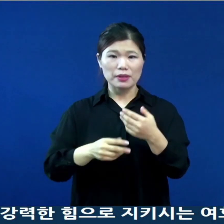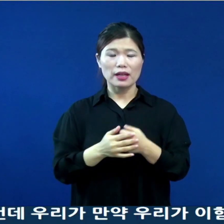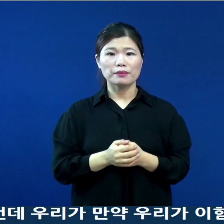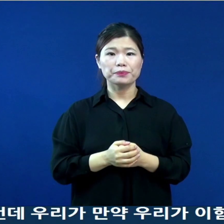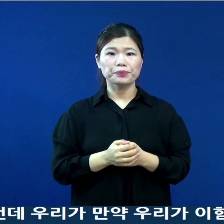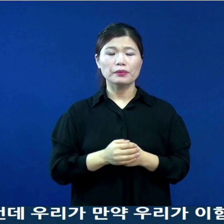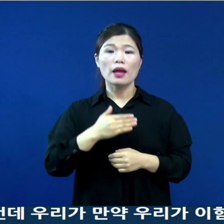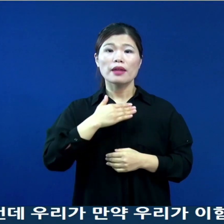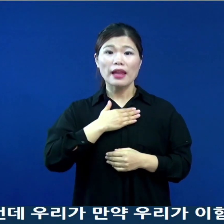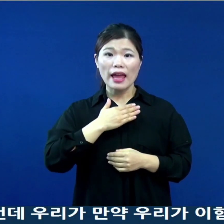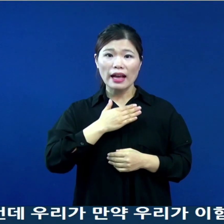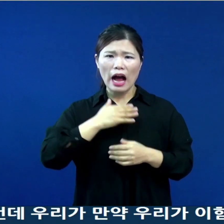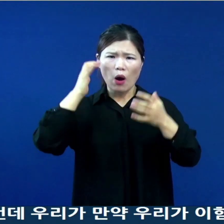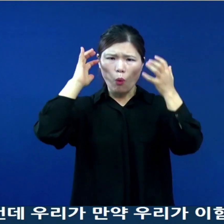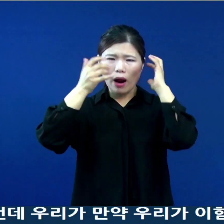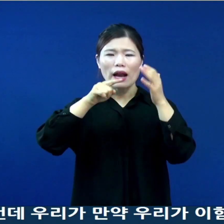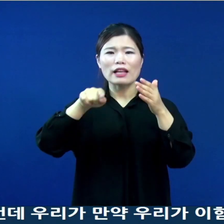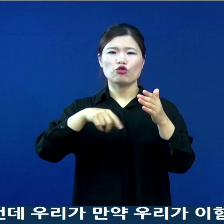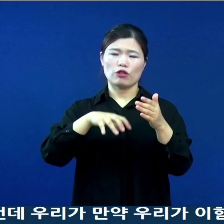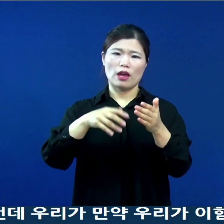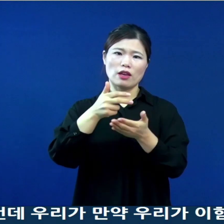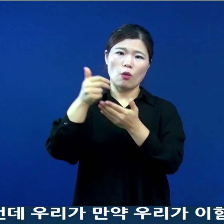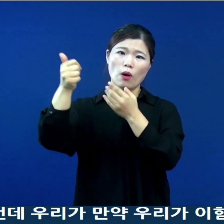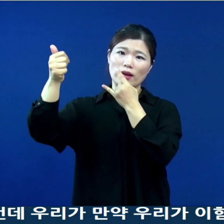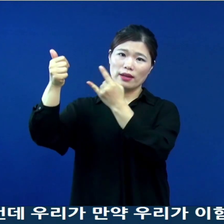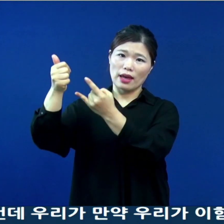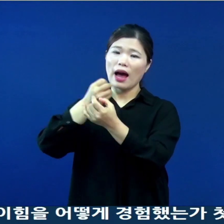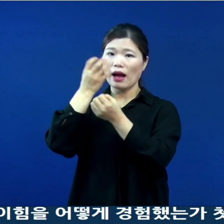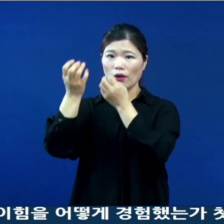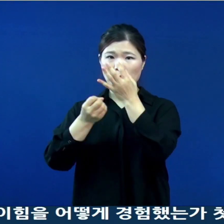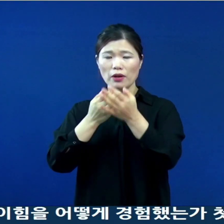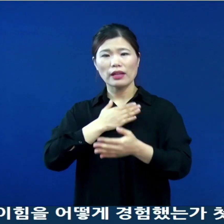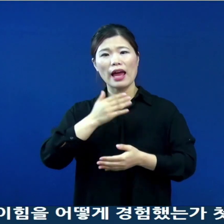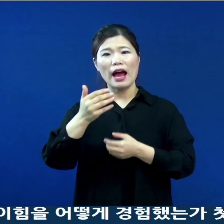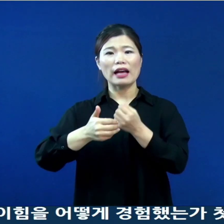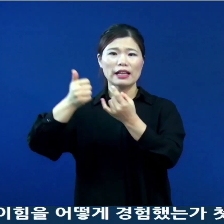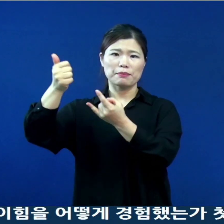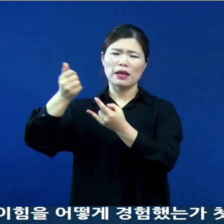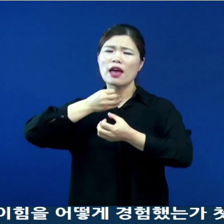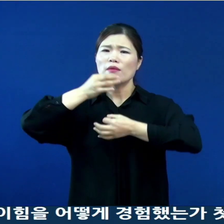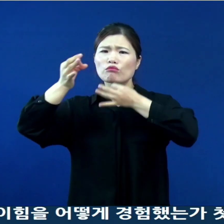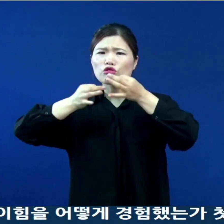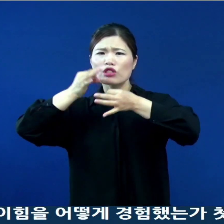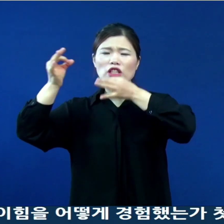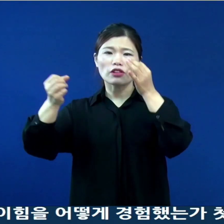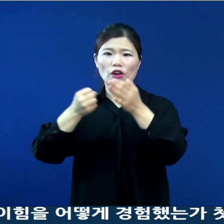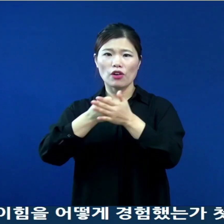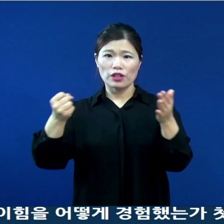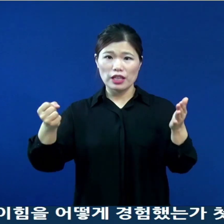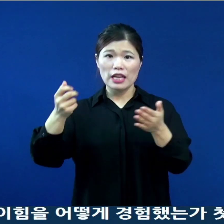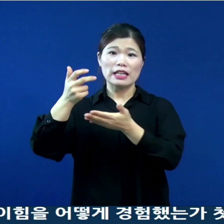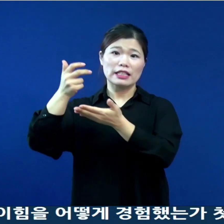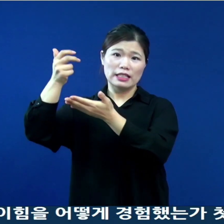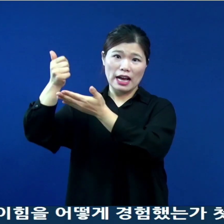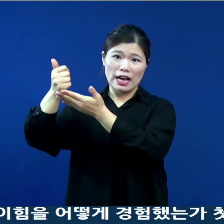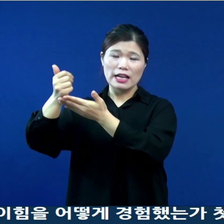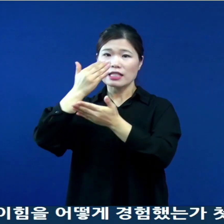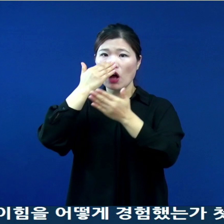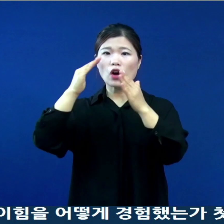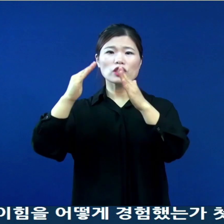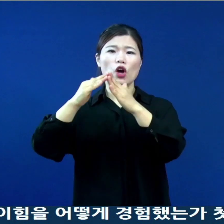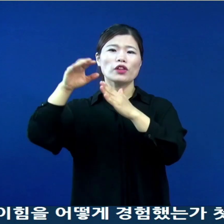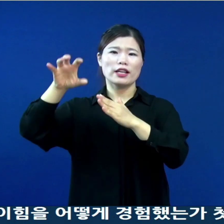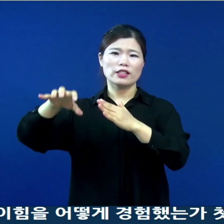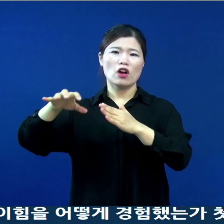시작. 내가 환난 중에 여호와께 아뢰며 나의 하나님께 부르짖었더니 그가 그의 성전에서 내